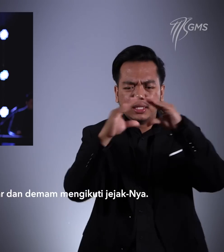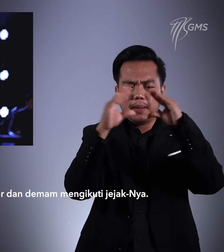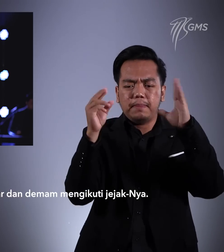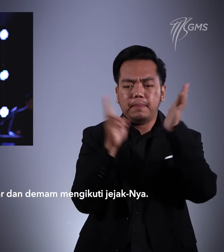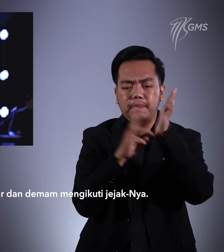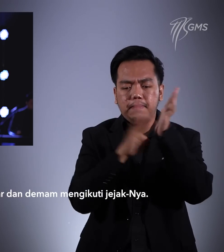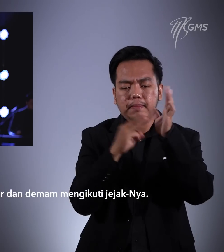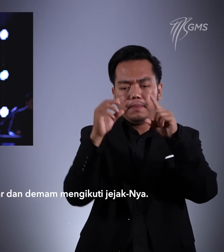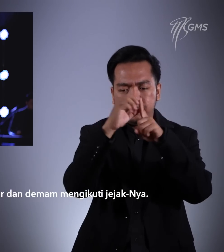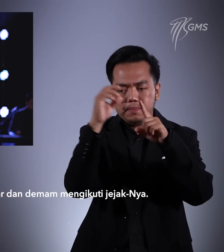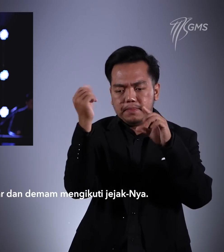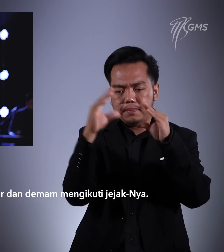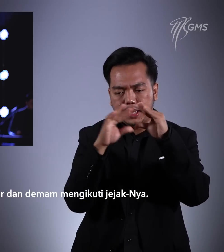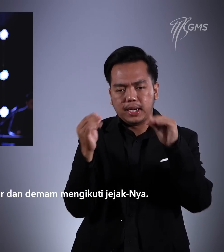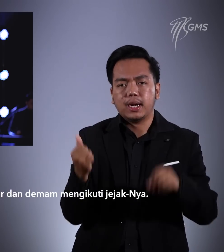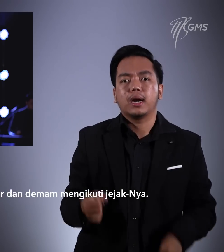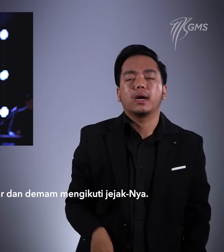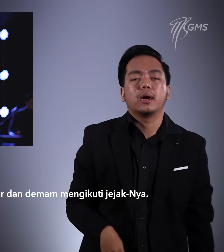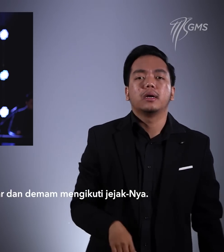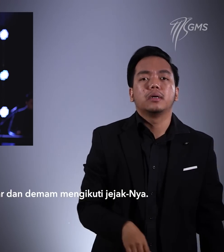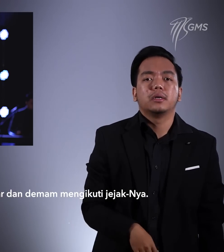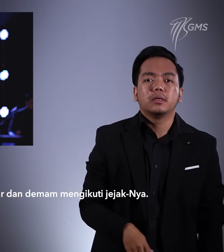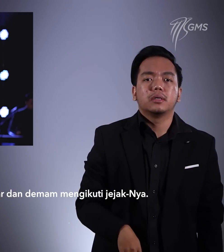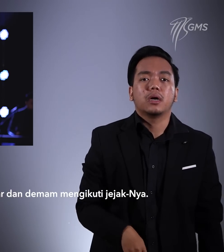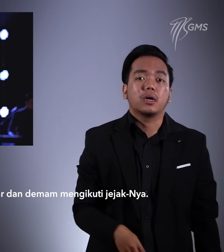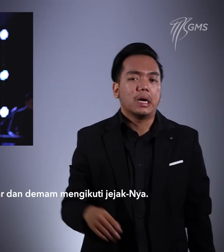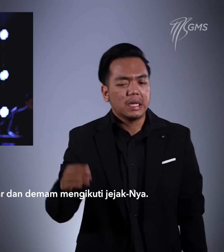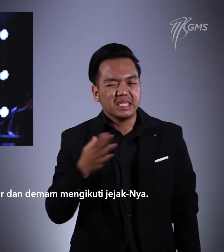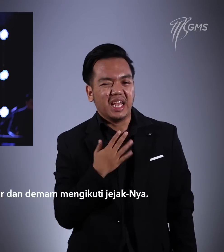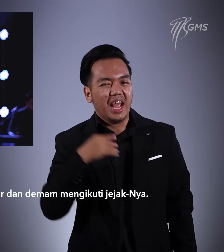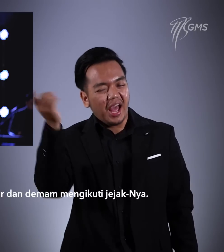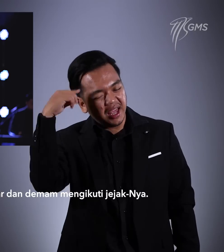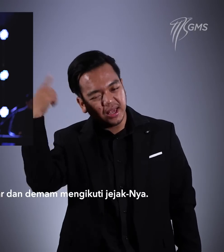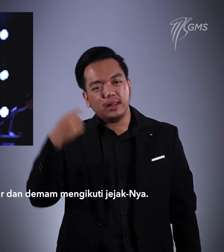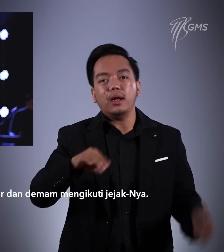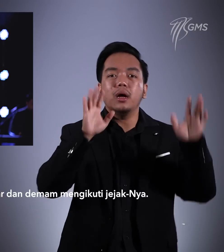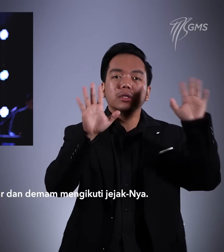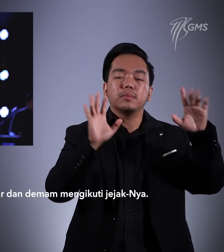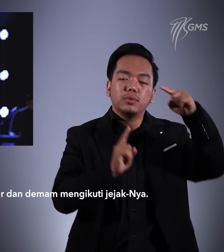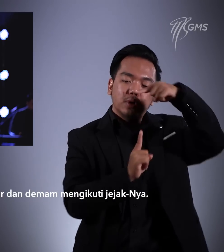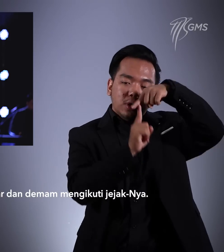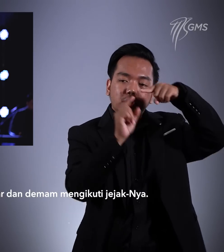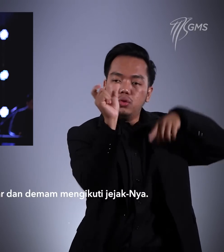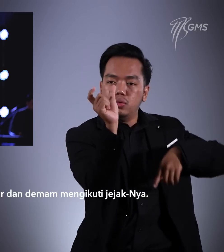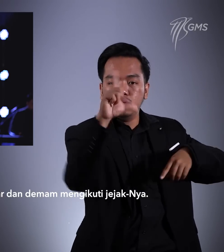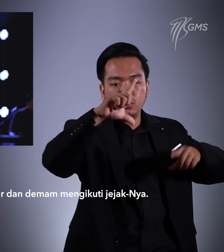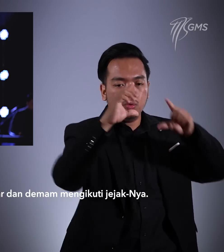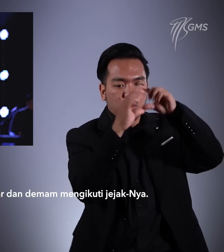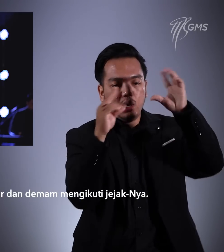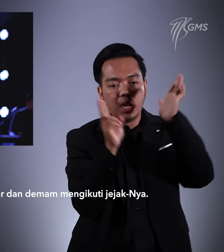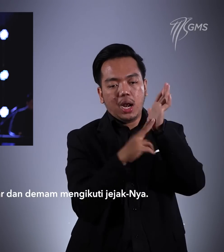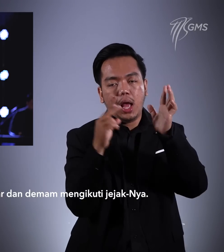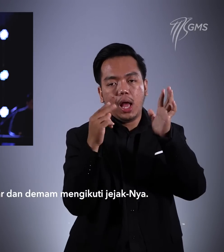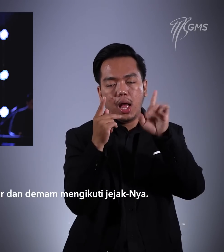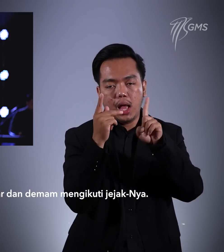Jadi ingat 10 tulah, kematian anak sulung di Mesir itu. Ketika Tuhan berjalan mendahulunya, berjalan